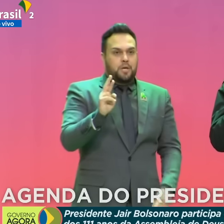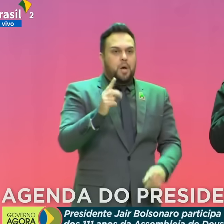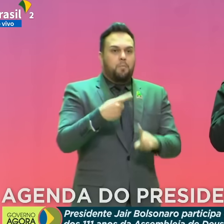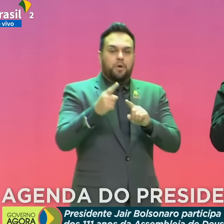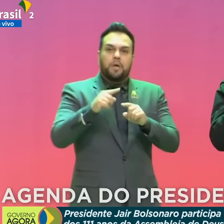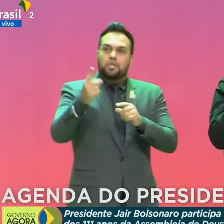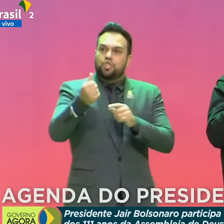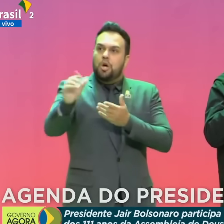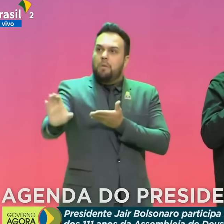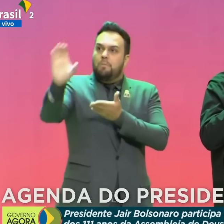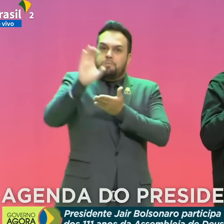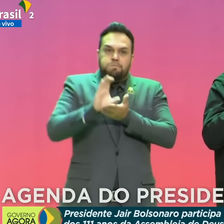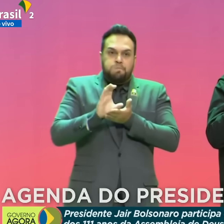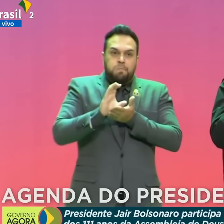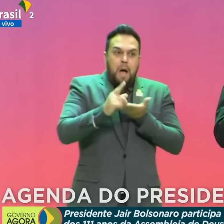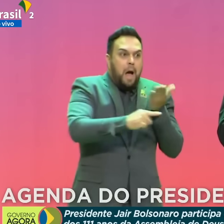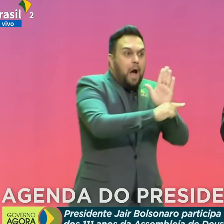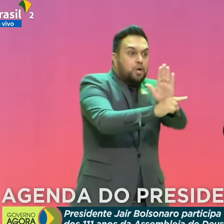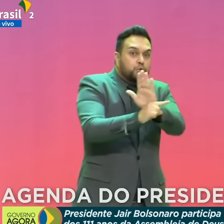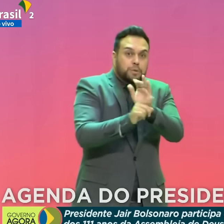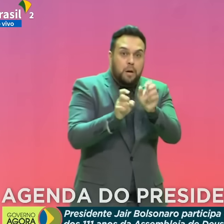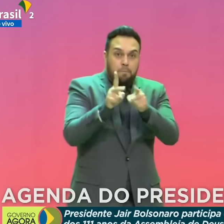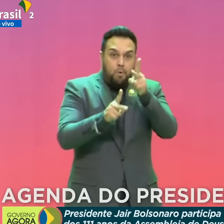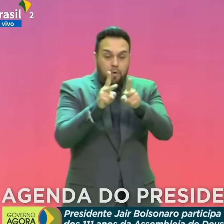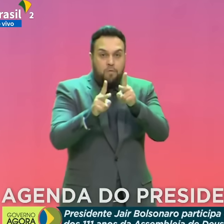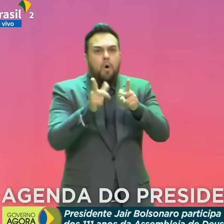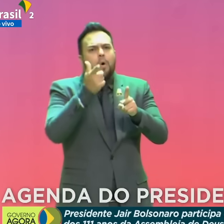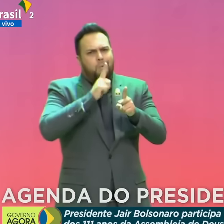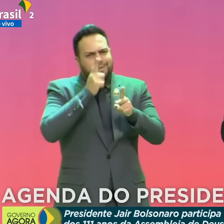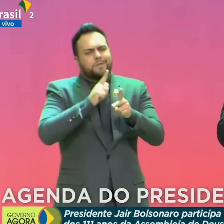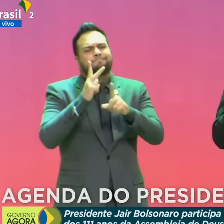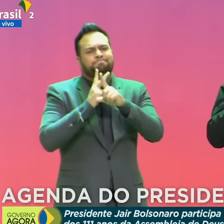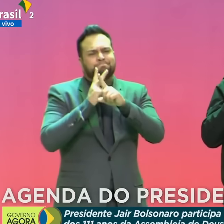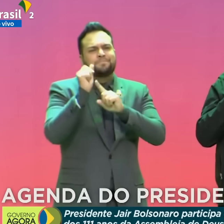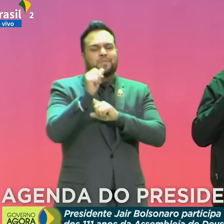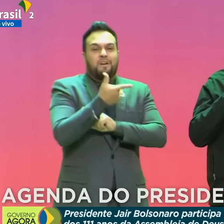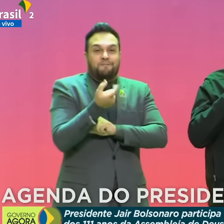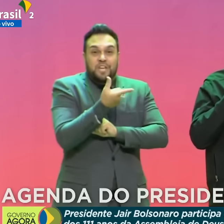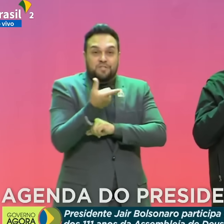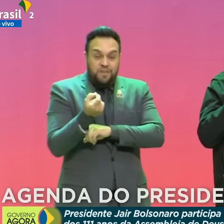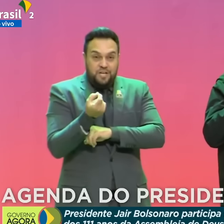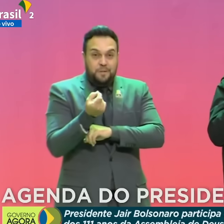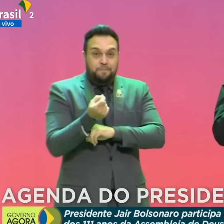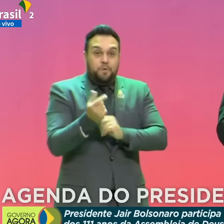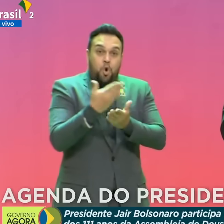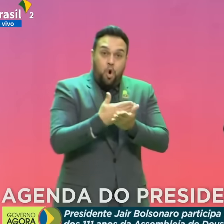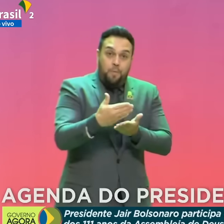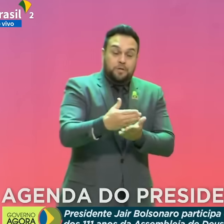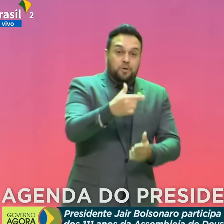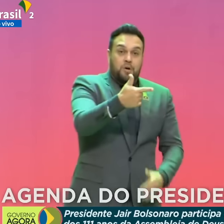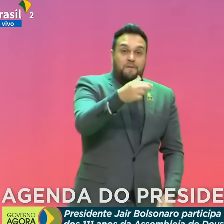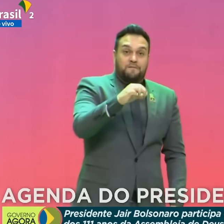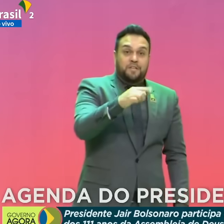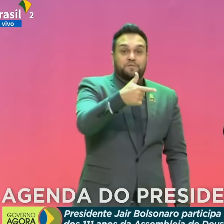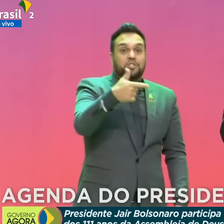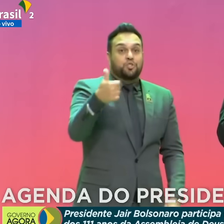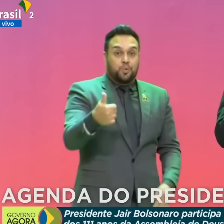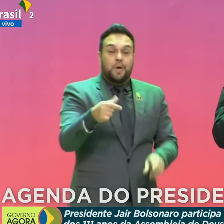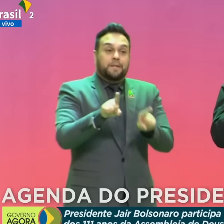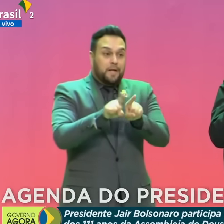Mas vencemos 2020. Não foi fácil. Entrou 21, entrou a pandemia